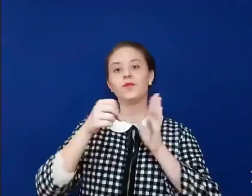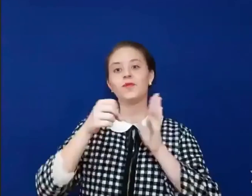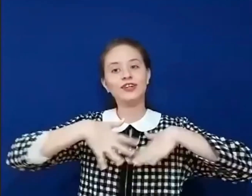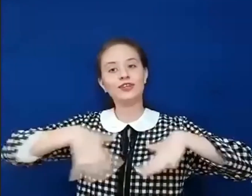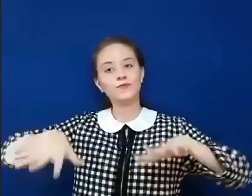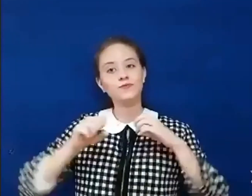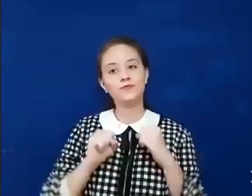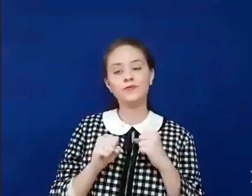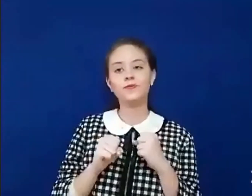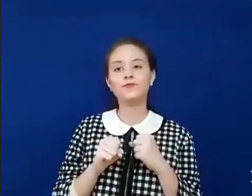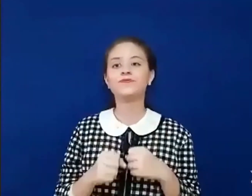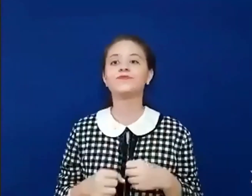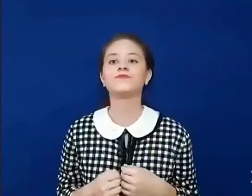Olá, tudo bem? Boa noite a todos.